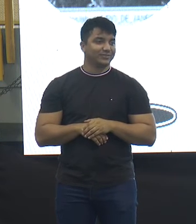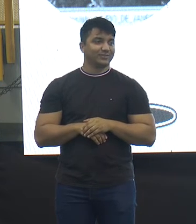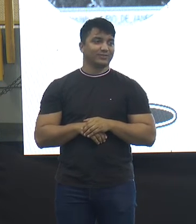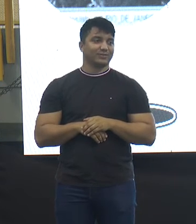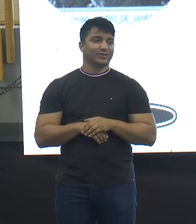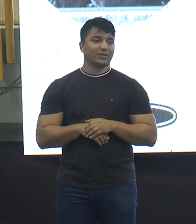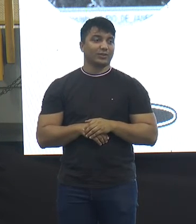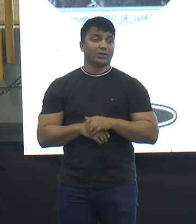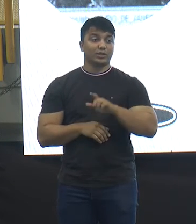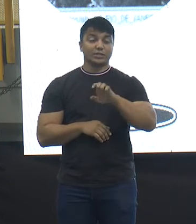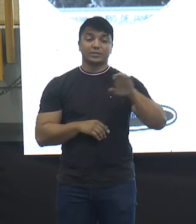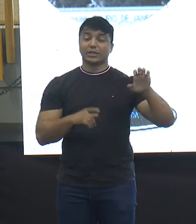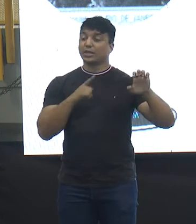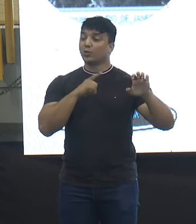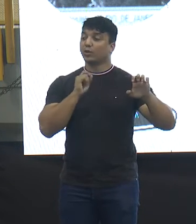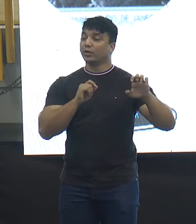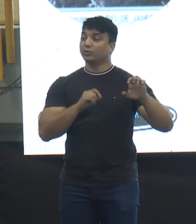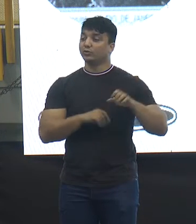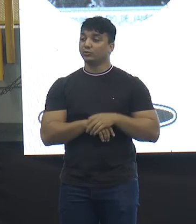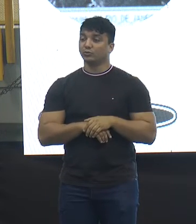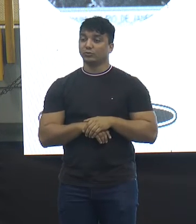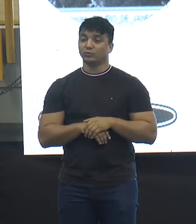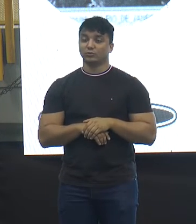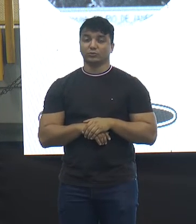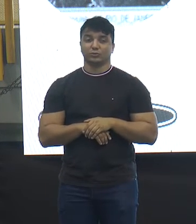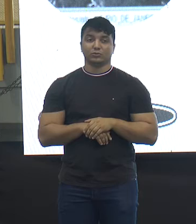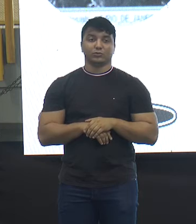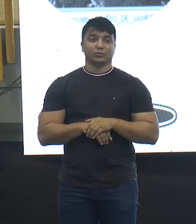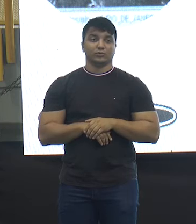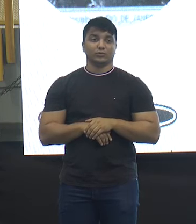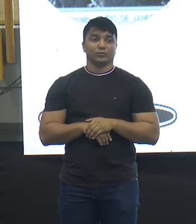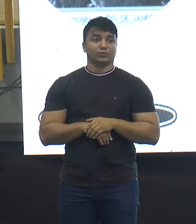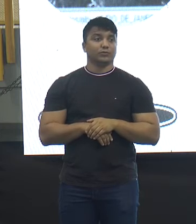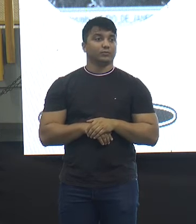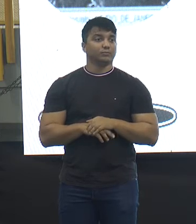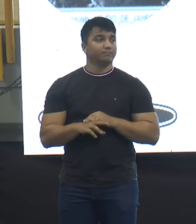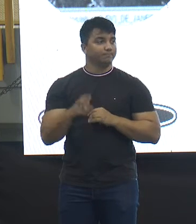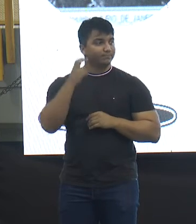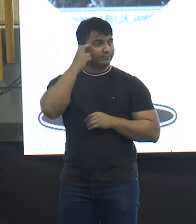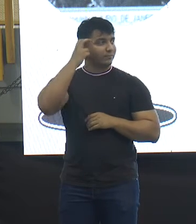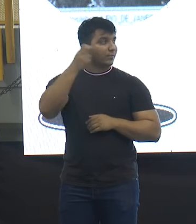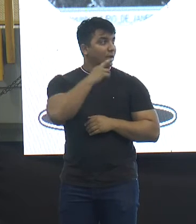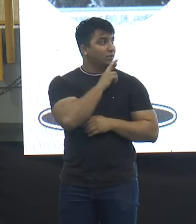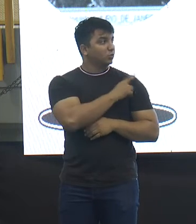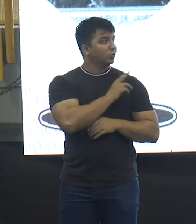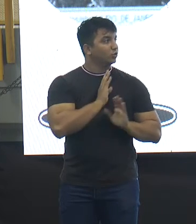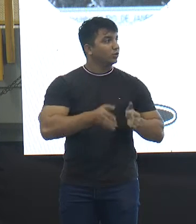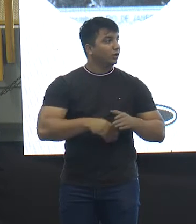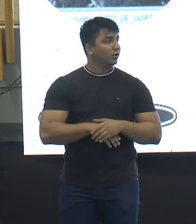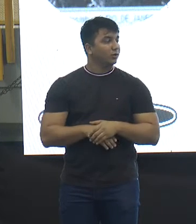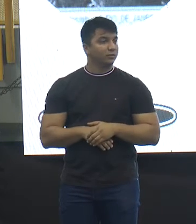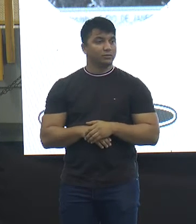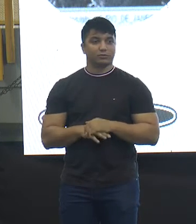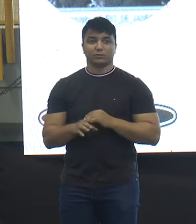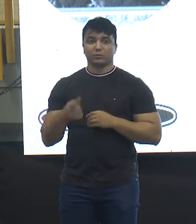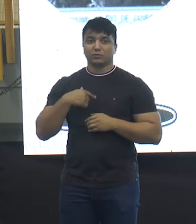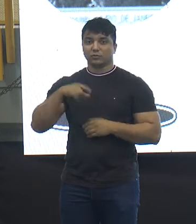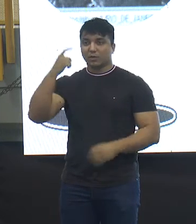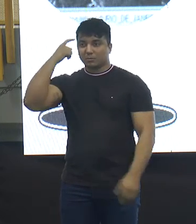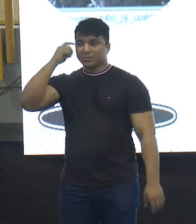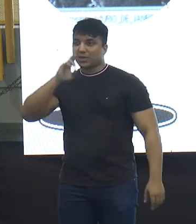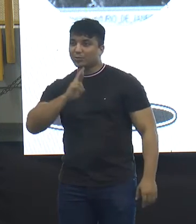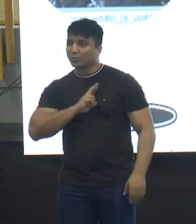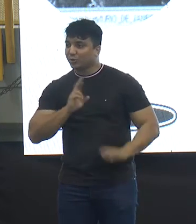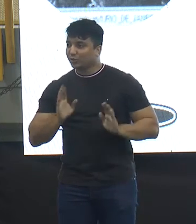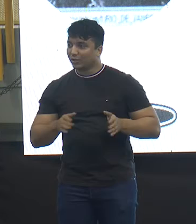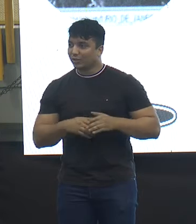Do meu lado esquerdo tem o quê? Os alunos super inteligentes. Já responderam ali, Mas vocês também pensaram em